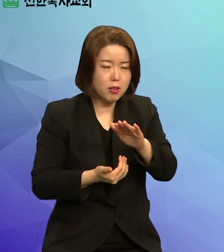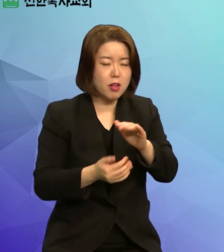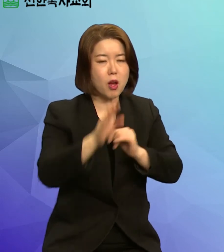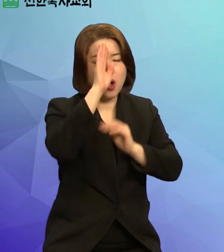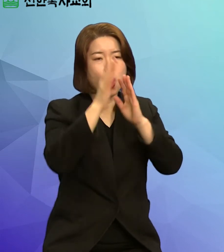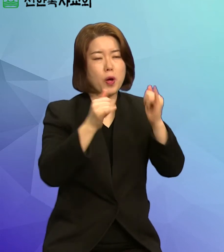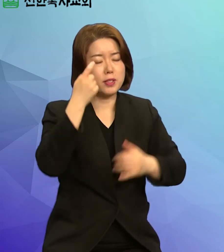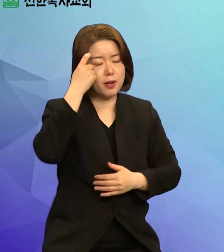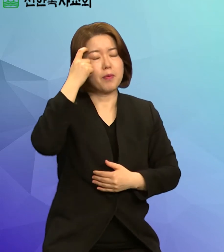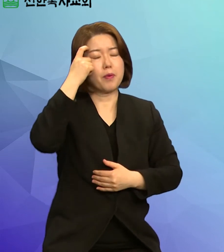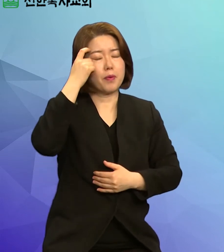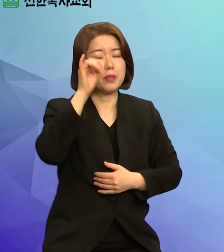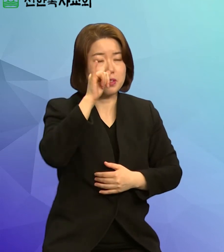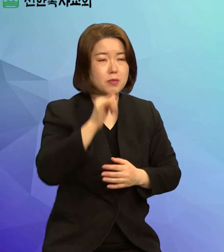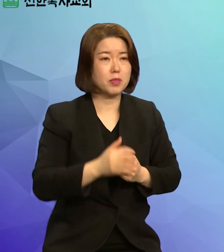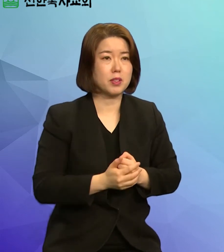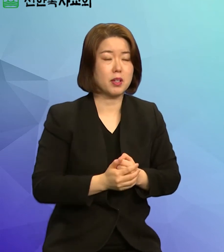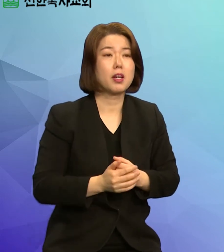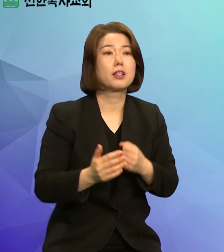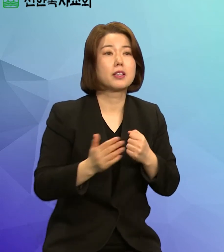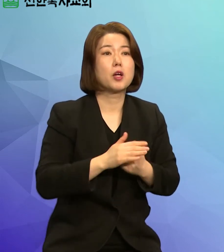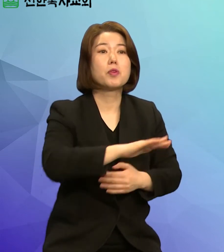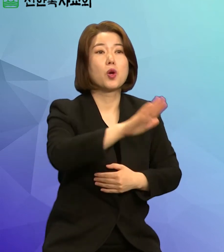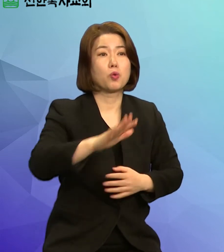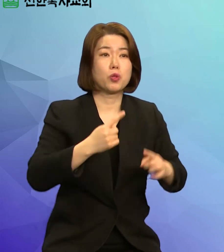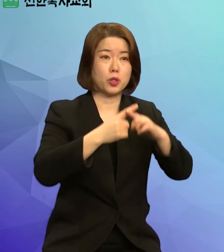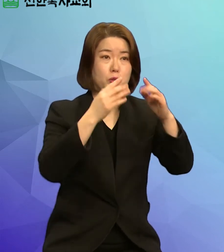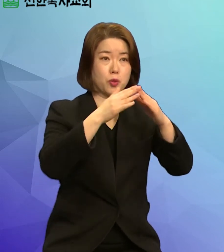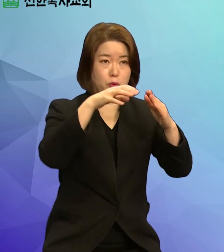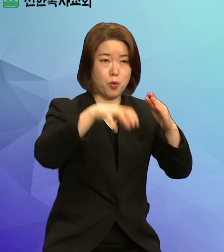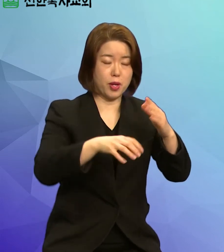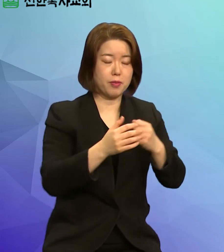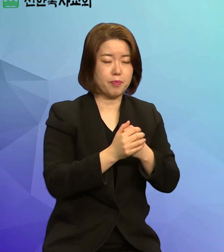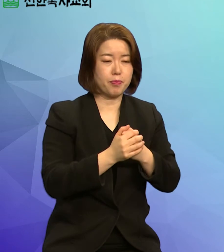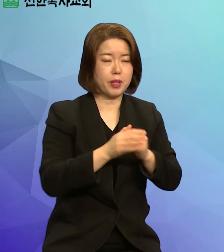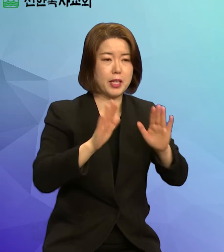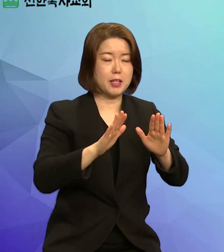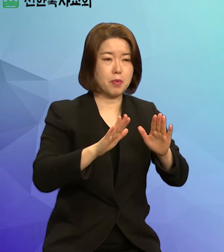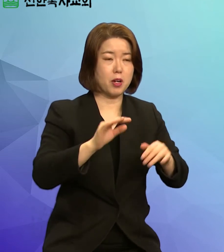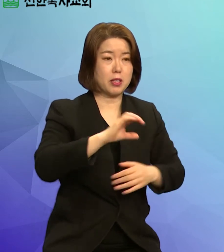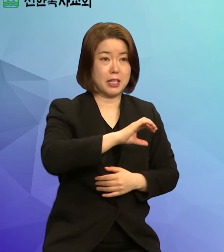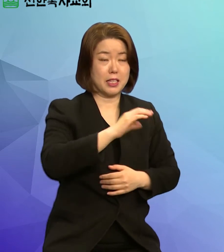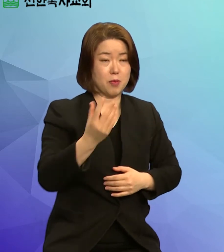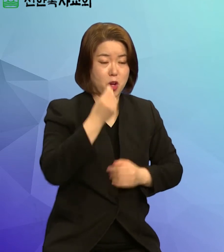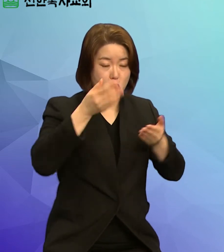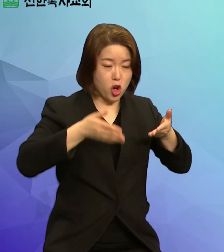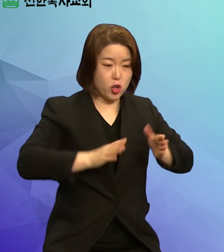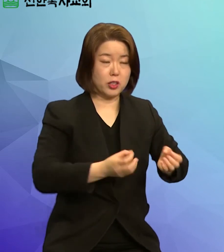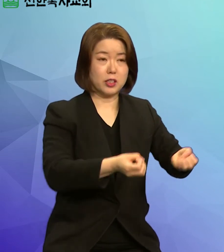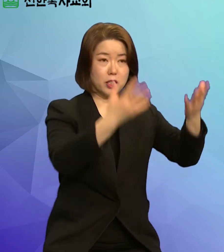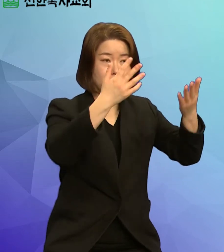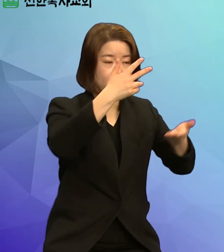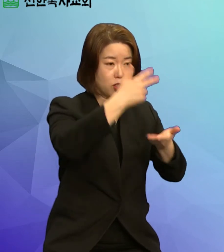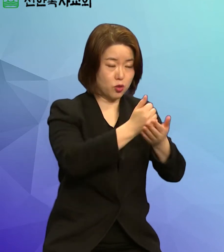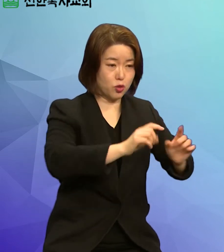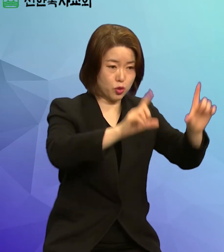났습니다. 그래서 우리 교회에서 이번 성탄 주일부터 부활